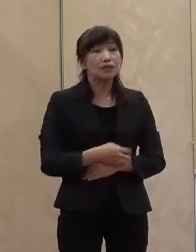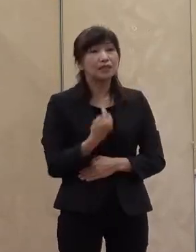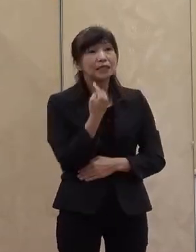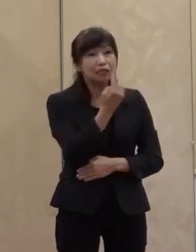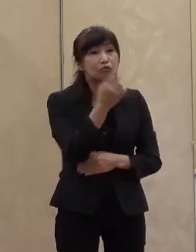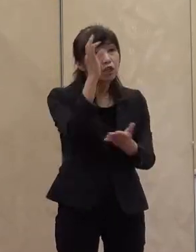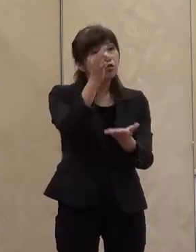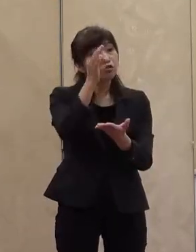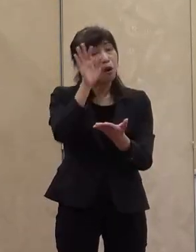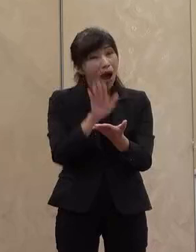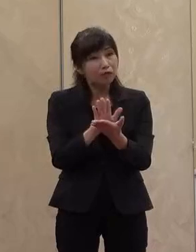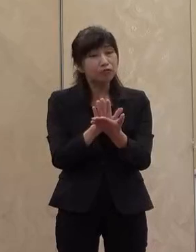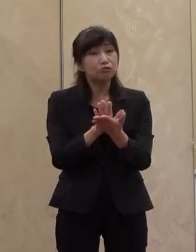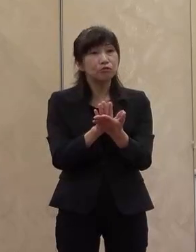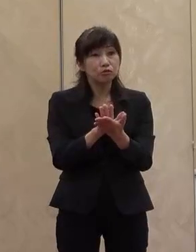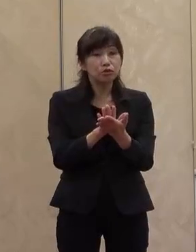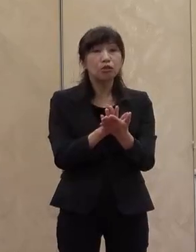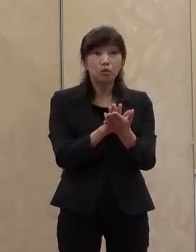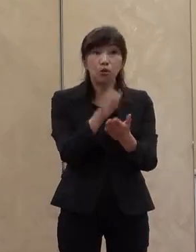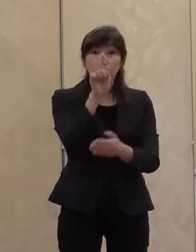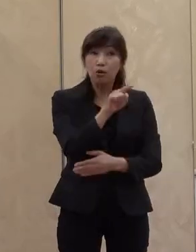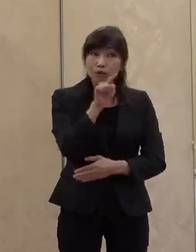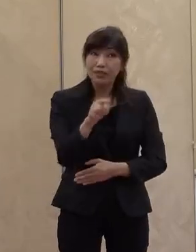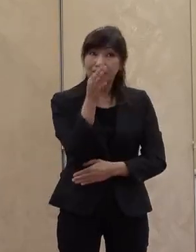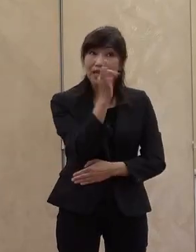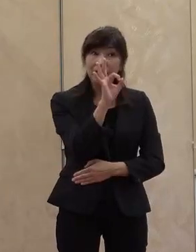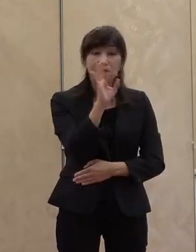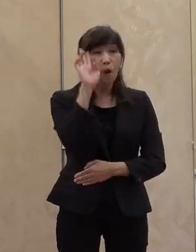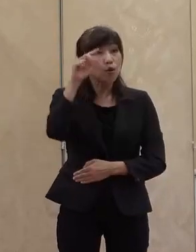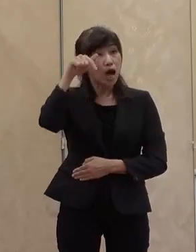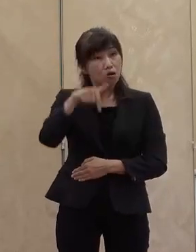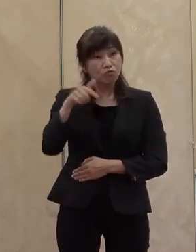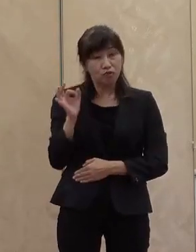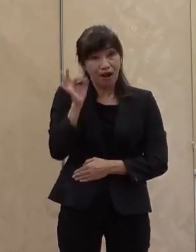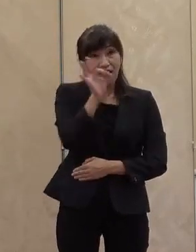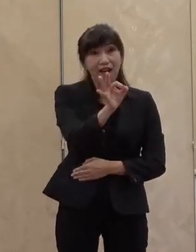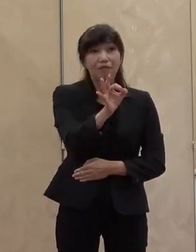人件費は大阪府が負担をいたします。で、